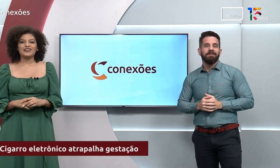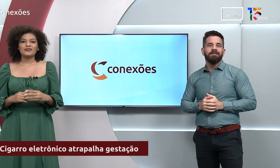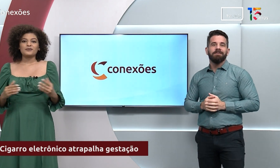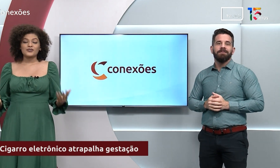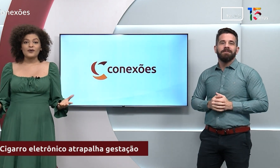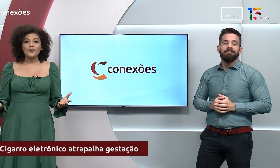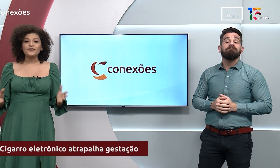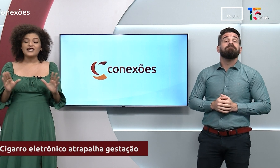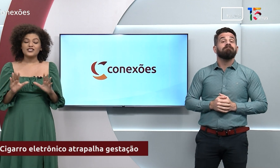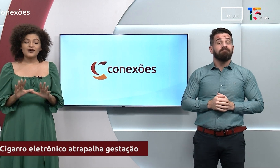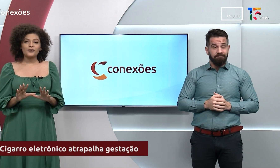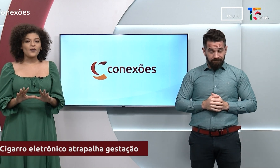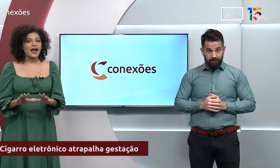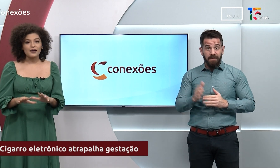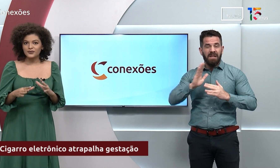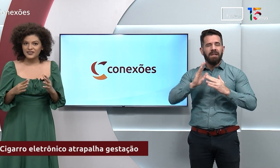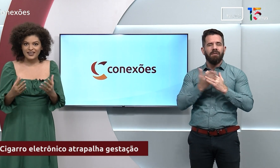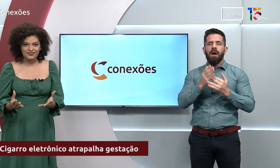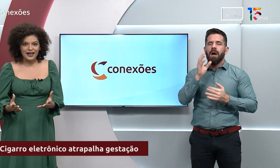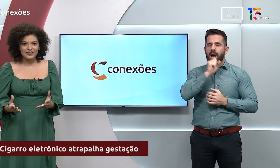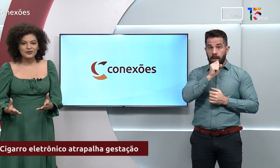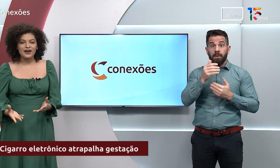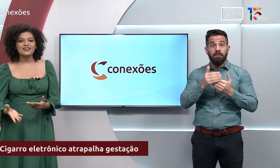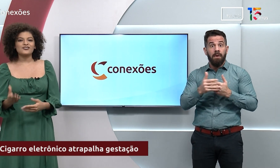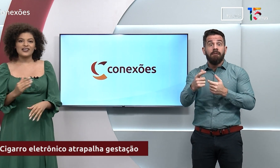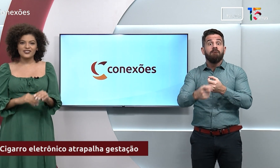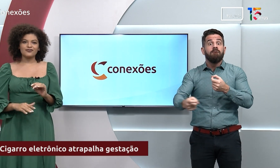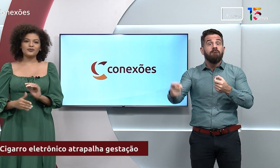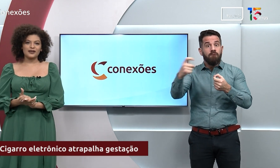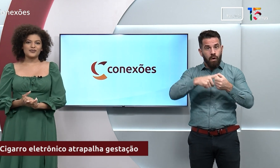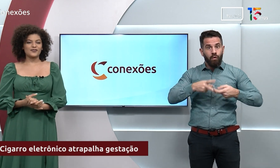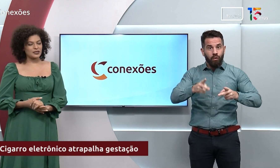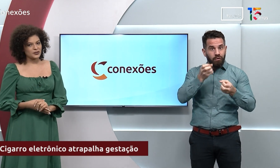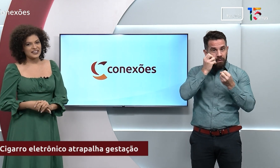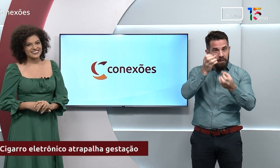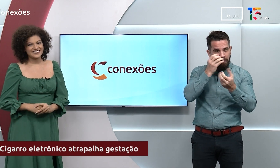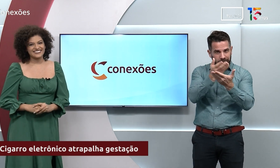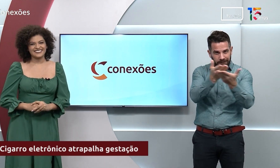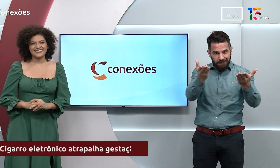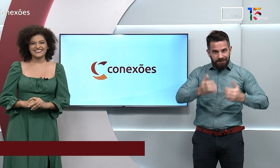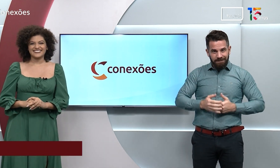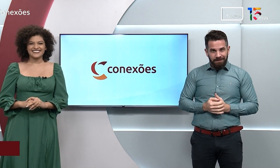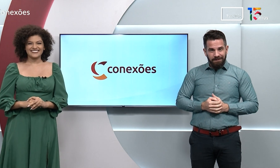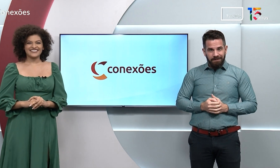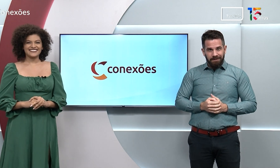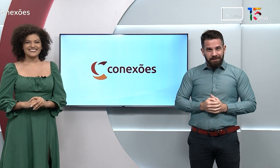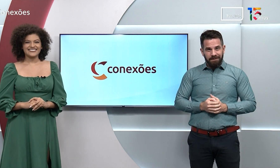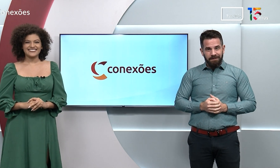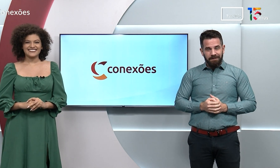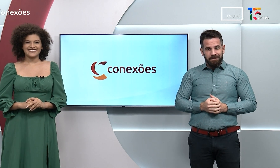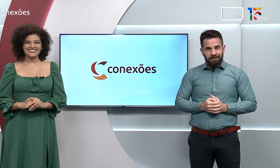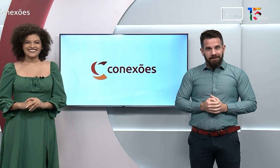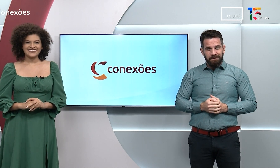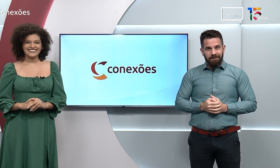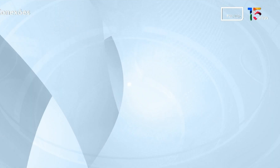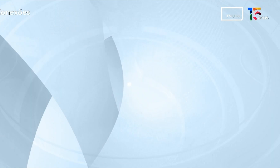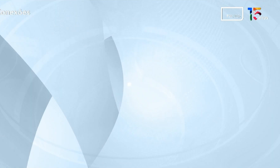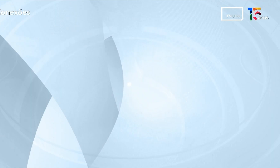volte mais vezes, porque nós queremos sim trazer informações confiáveis para o nosso público. Muito obrigada,